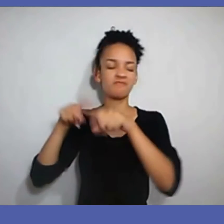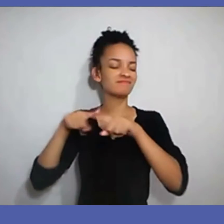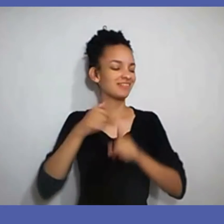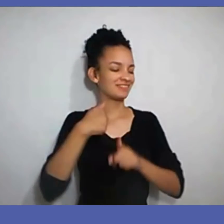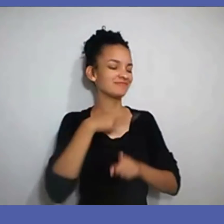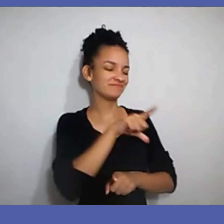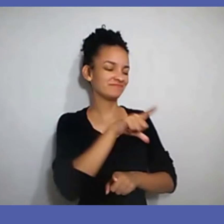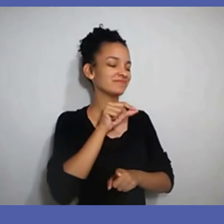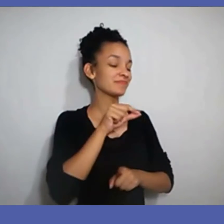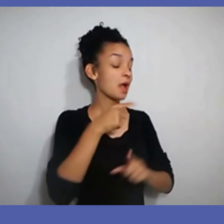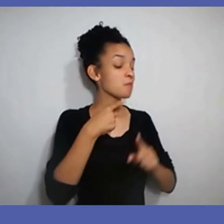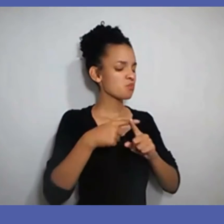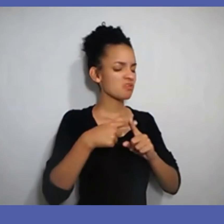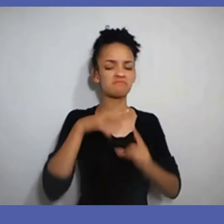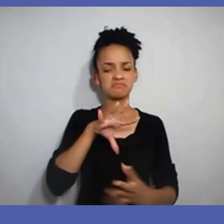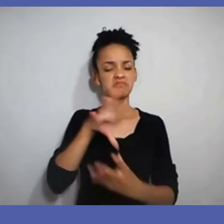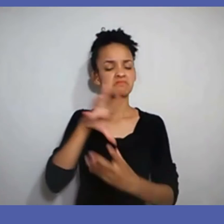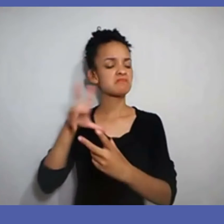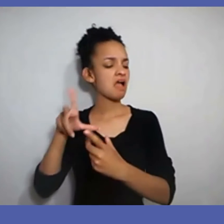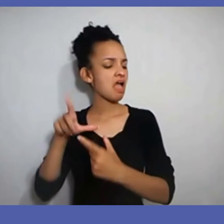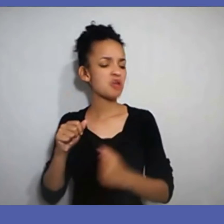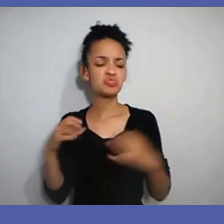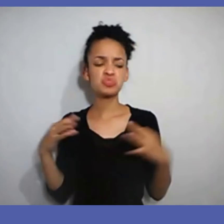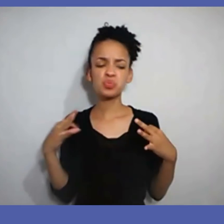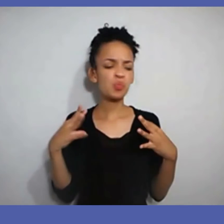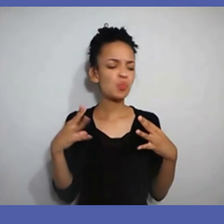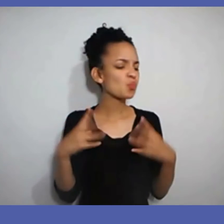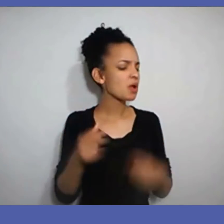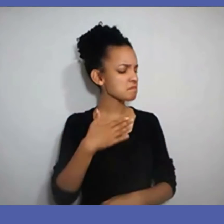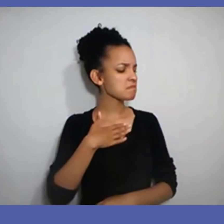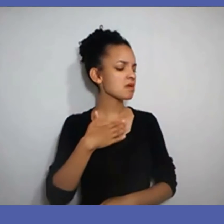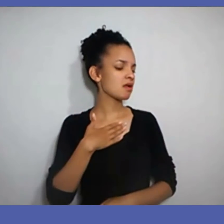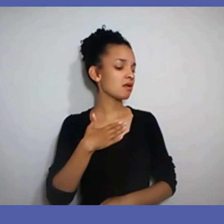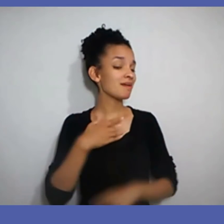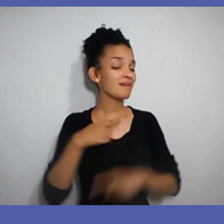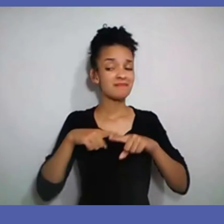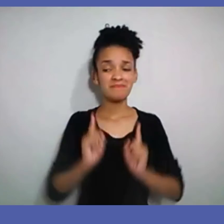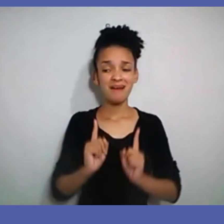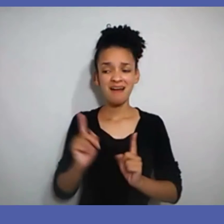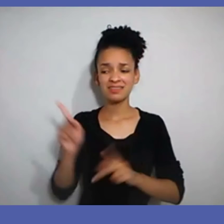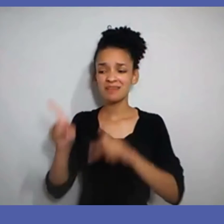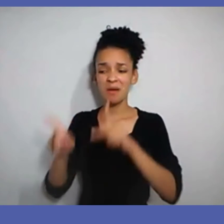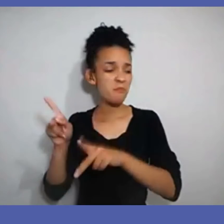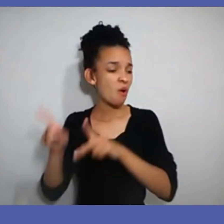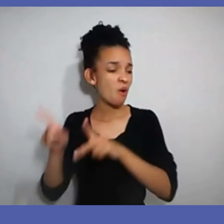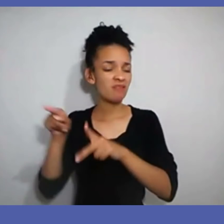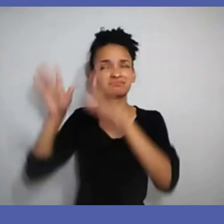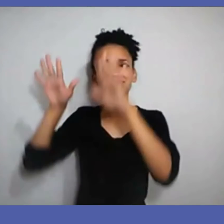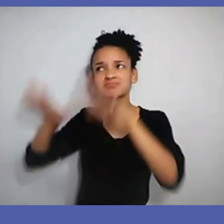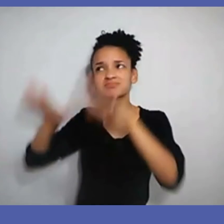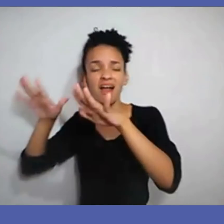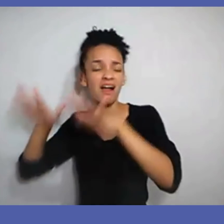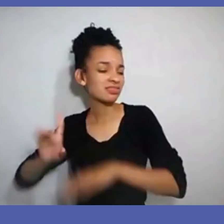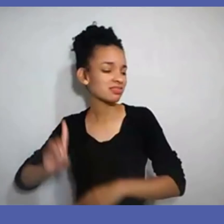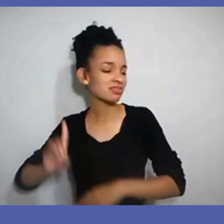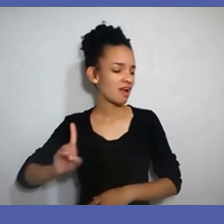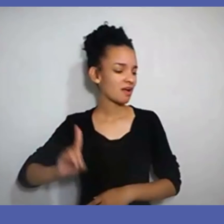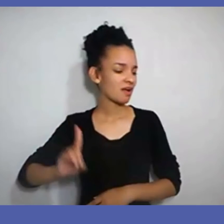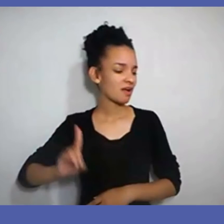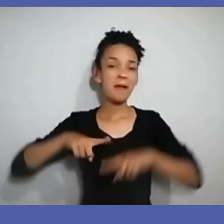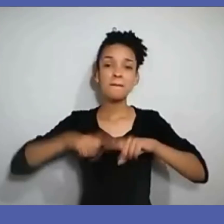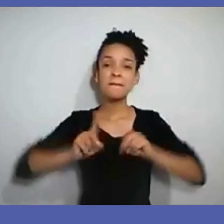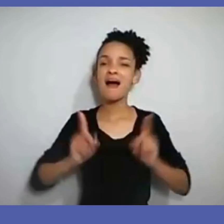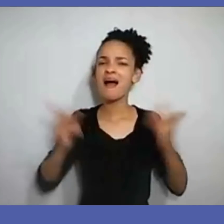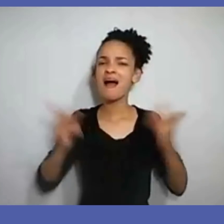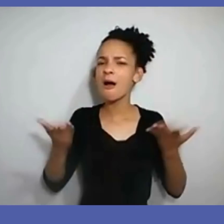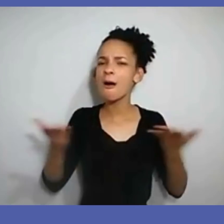minha. Toda a terra é minha, mas os povos são pagãos. Mas agora finalmente eu tenho um povo que é meu.